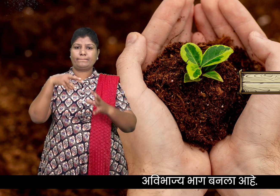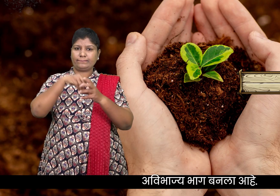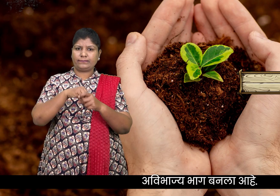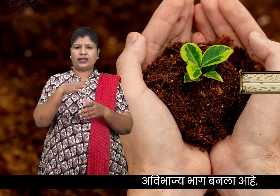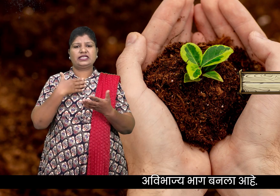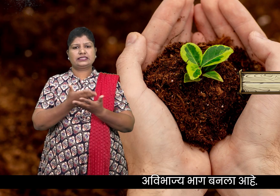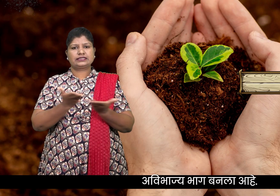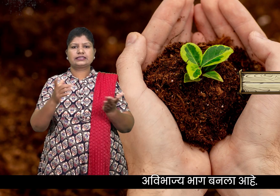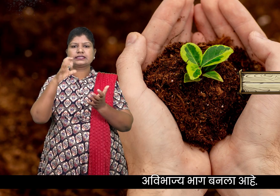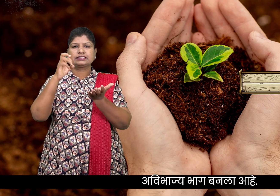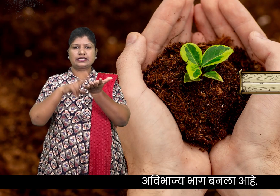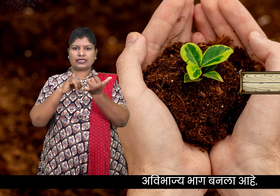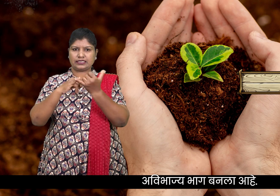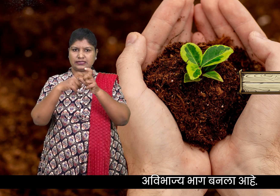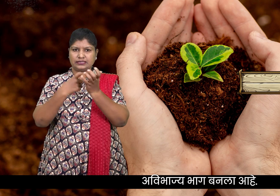अविभाज्य भाग बनला आहे.